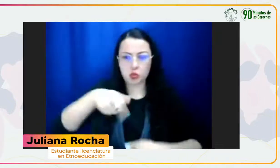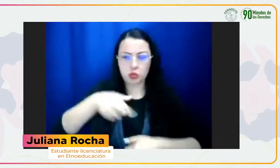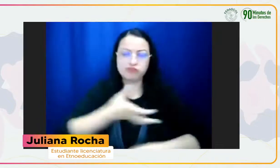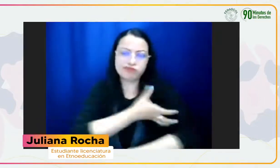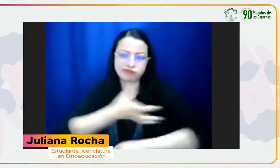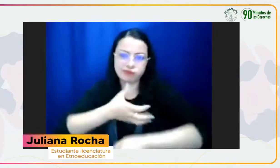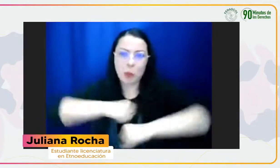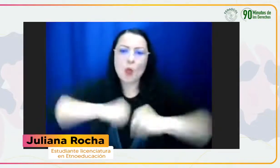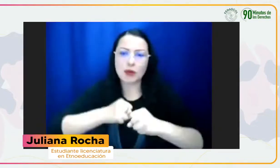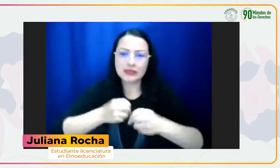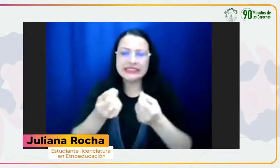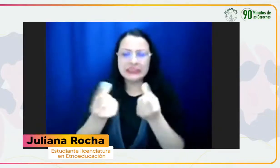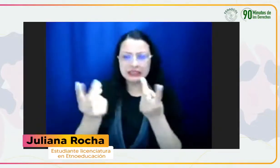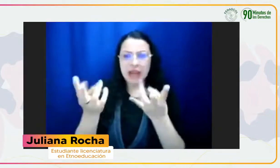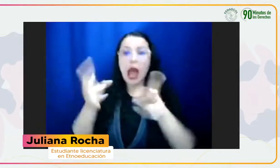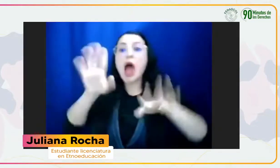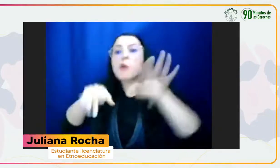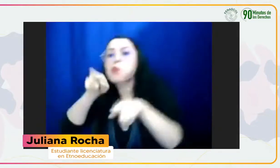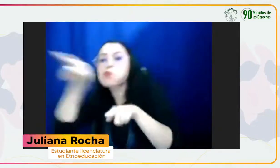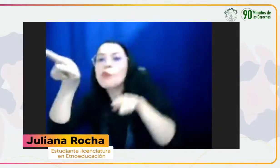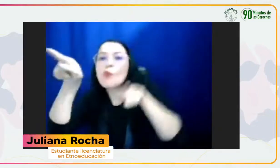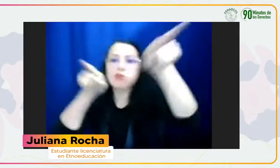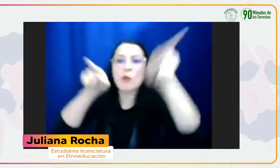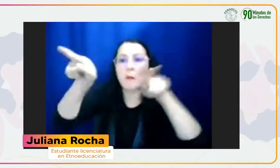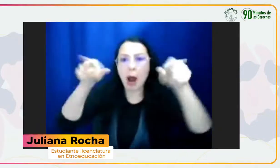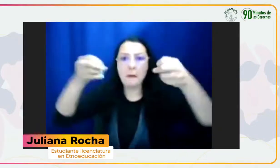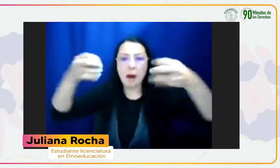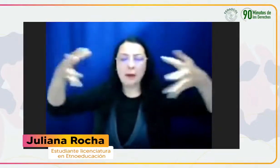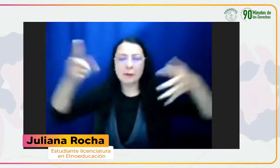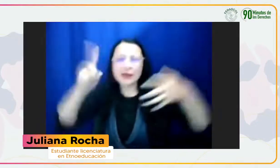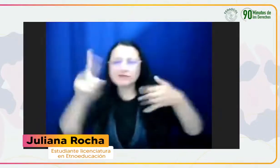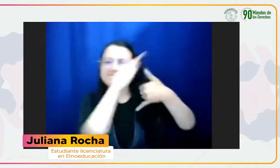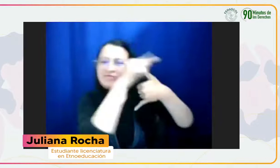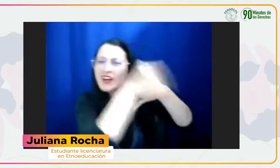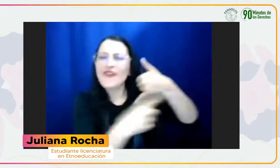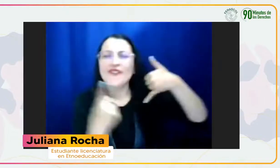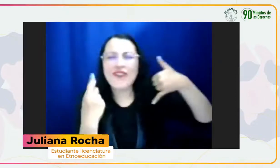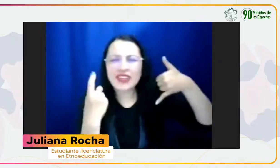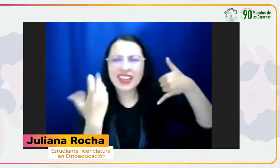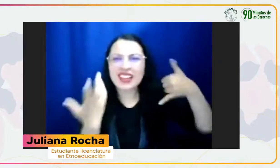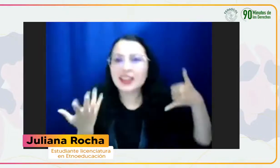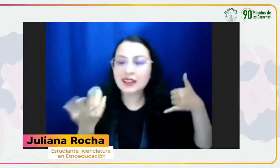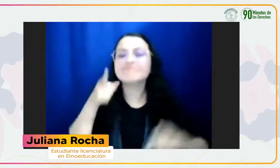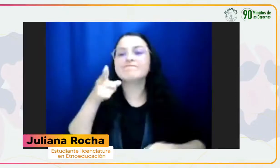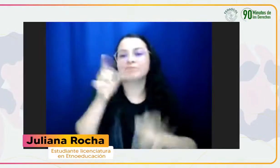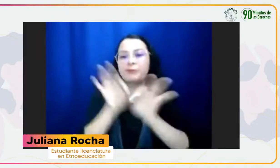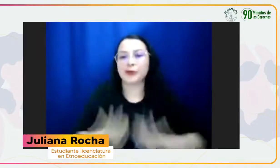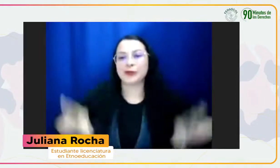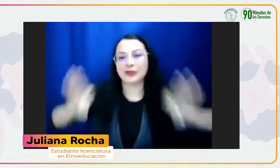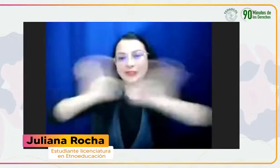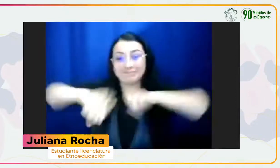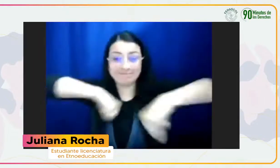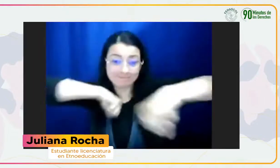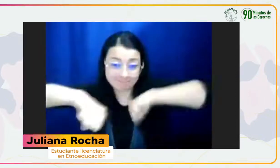comunidades y culturas, casi todo está en las capitales, en las ciudades. ¿Y dónde están los